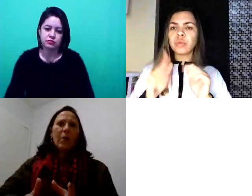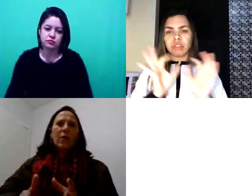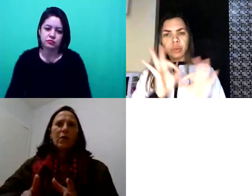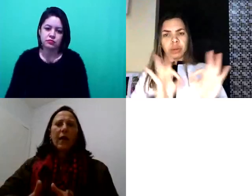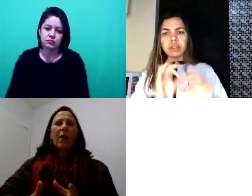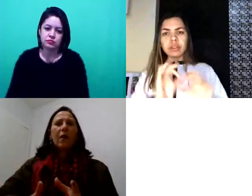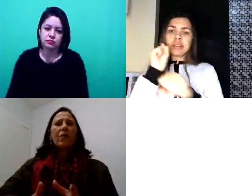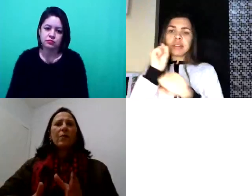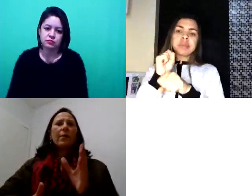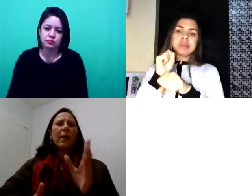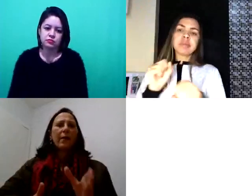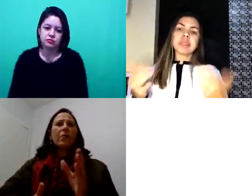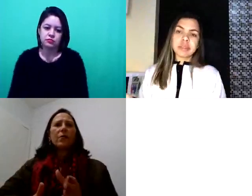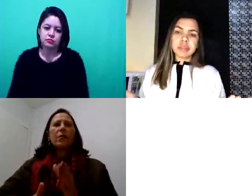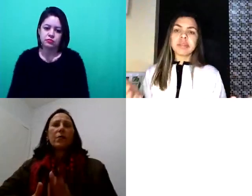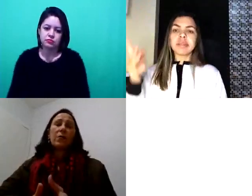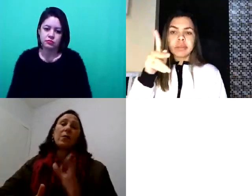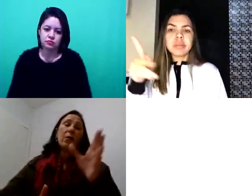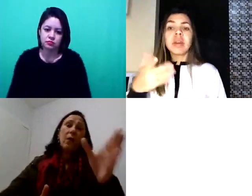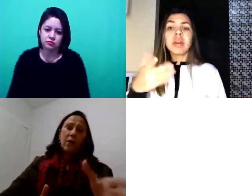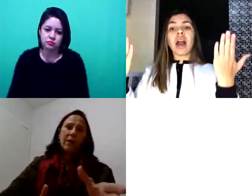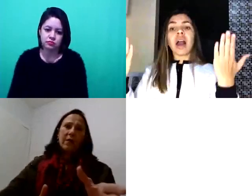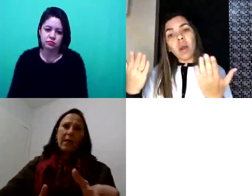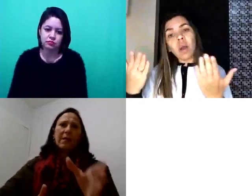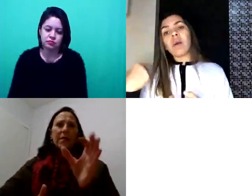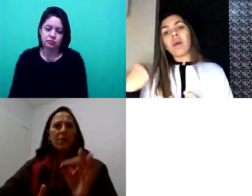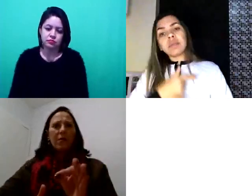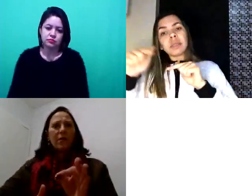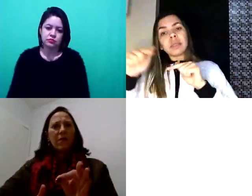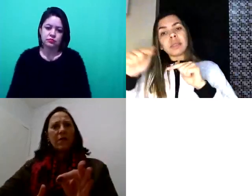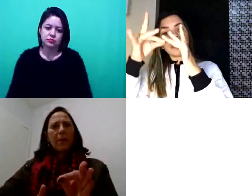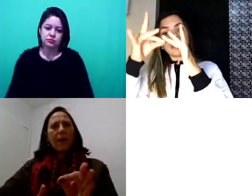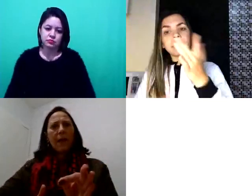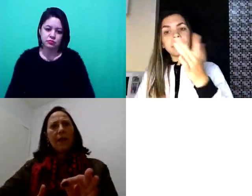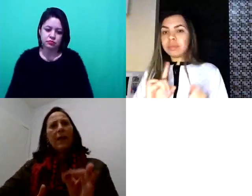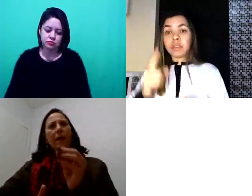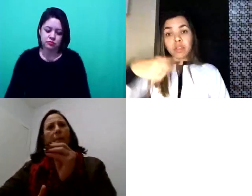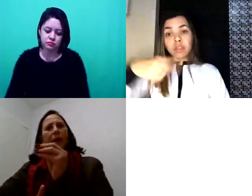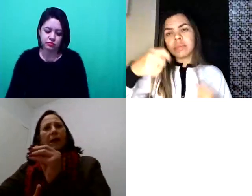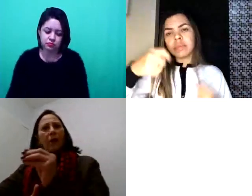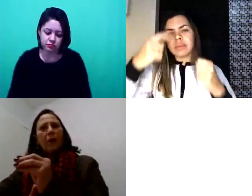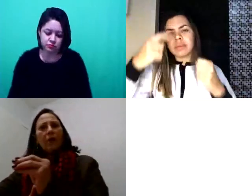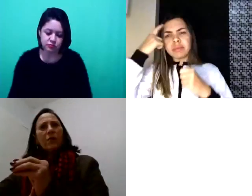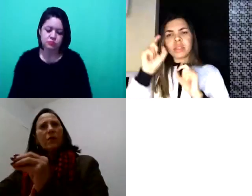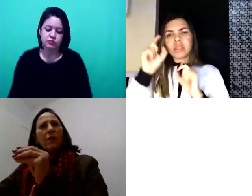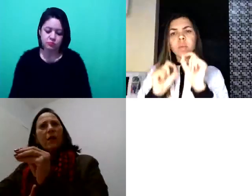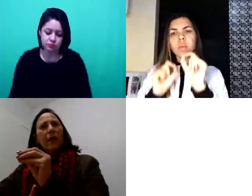não esperem o professor, ah, agora nós vamos trabalhar isso. Não. Vocês têm que decidir o que vocês vão trabalhar para que o professor,